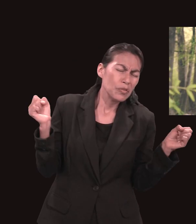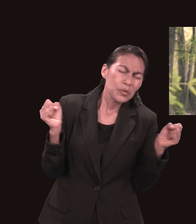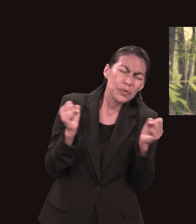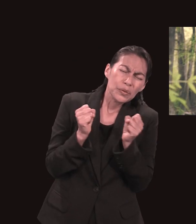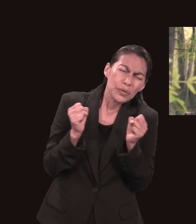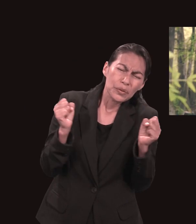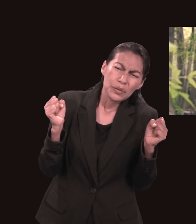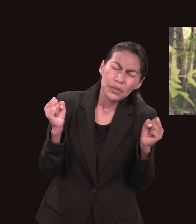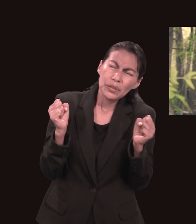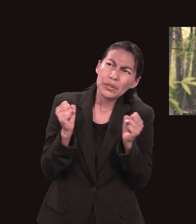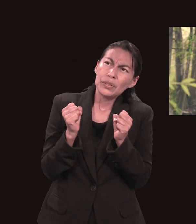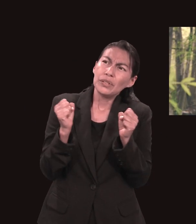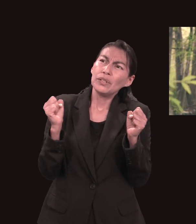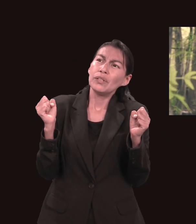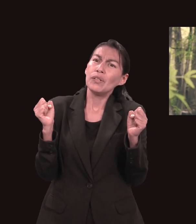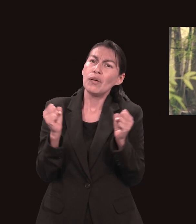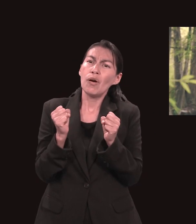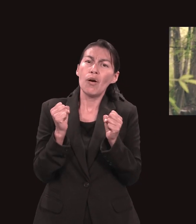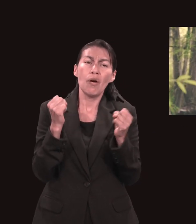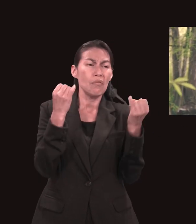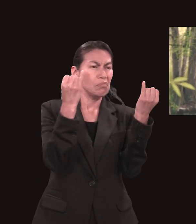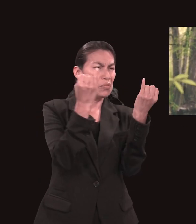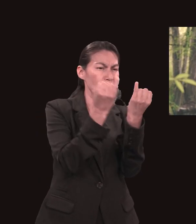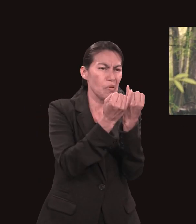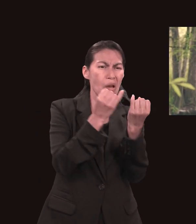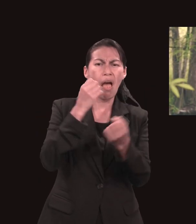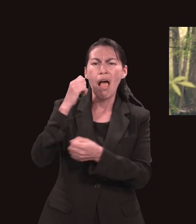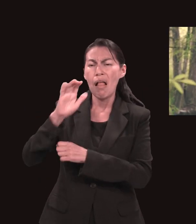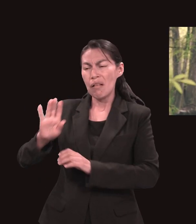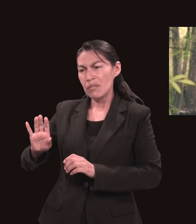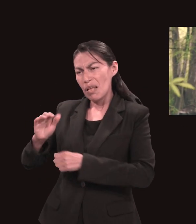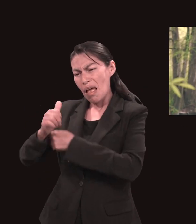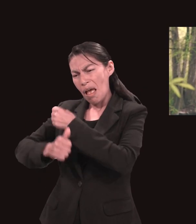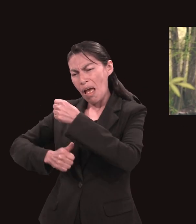Como el frío en invierno